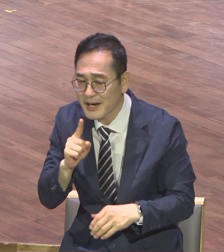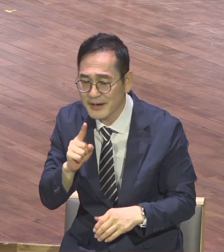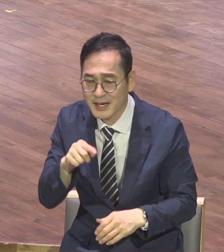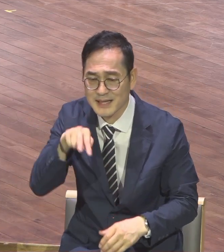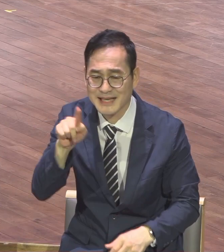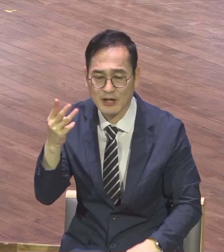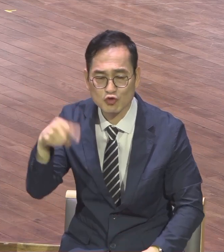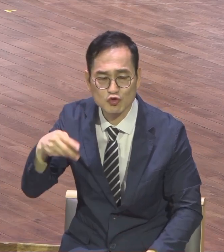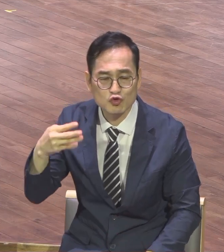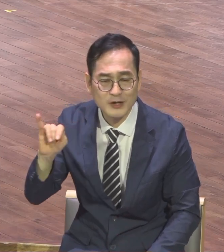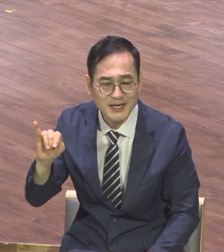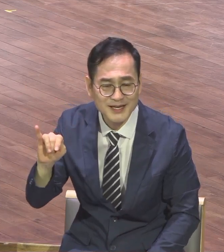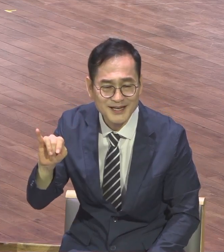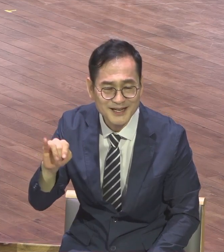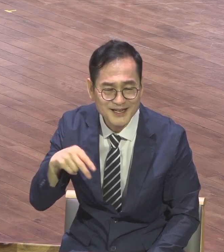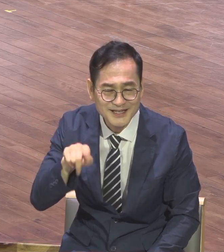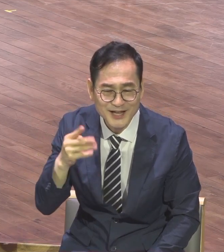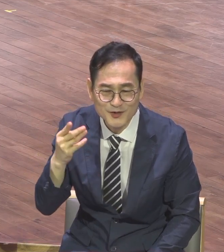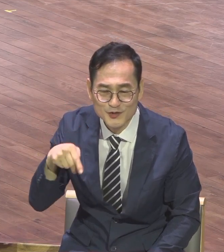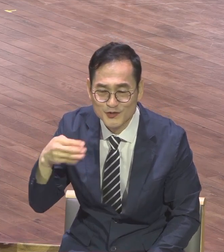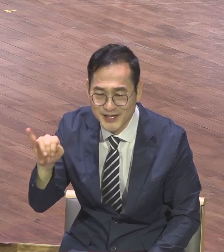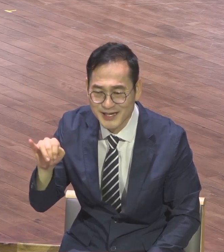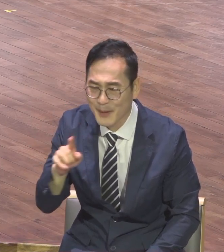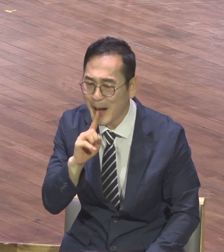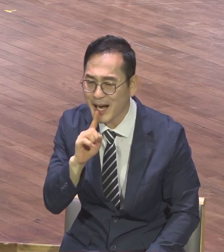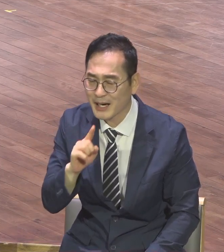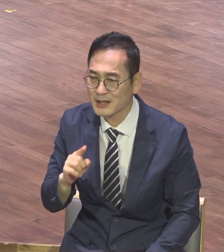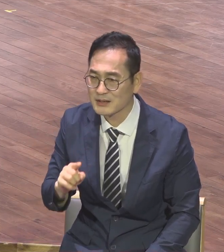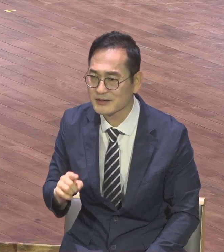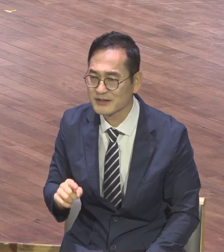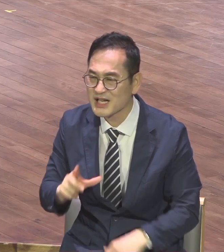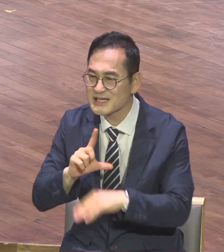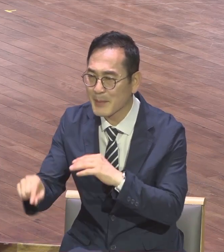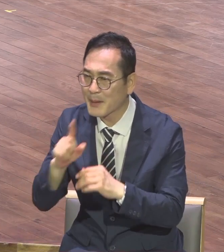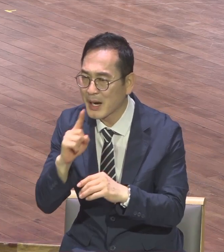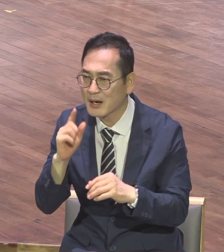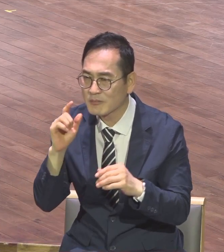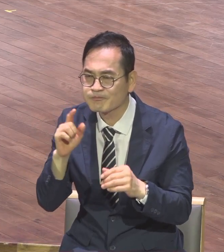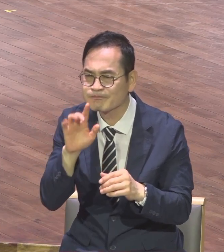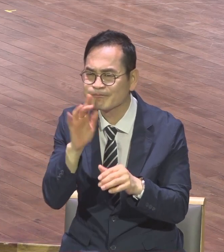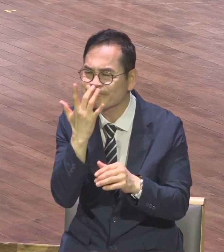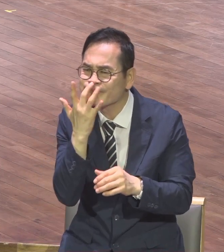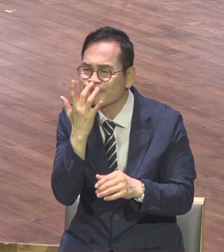6개월만 나오면 다 알아듣게 돼. 알아듣게 되면 그 다음에 딴 소리 못 들어.